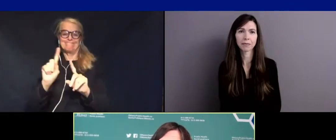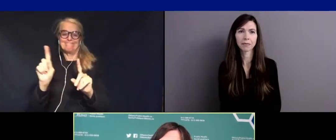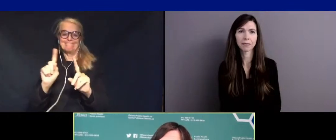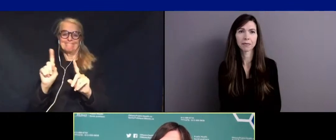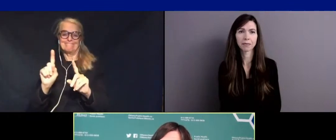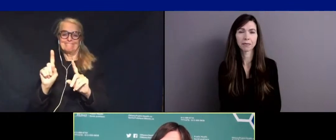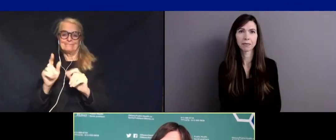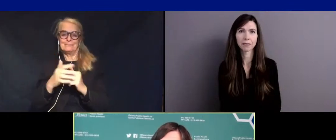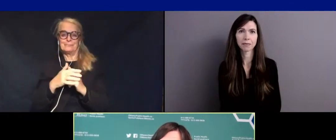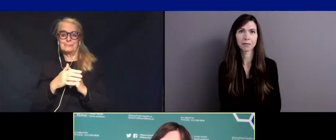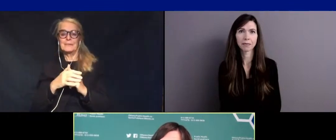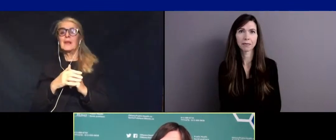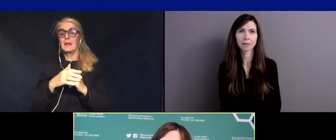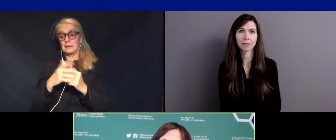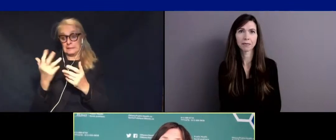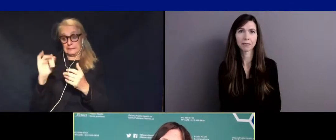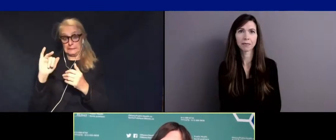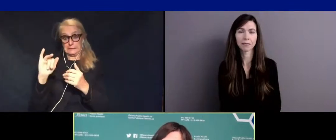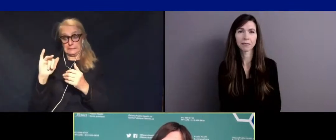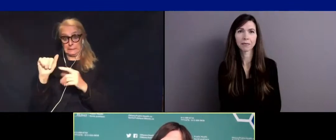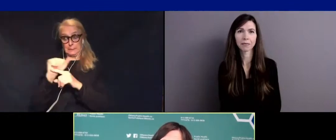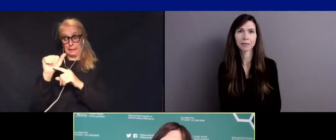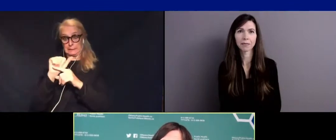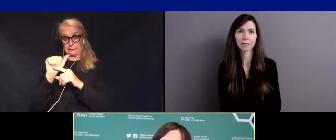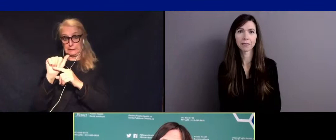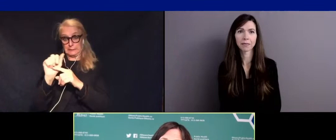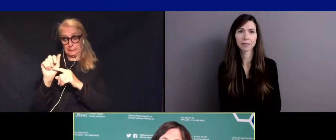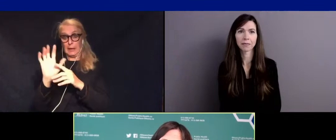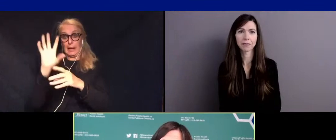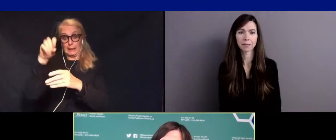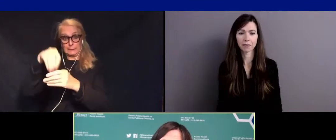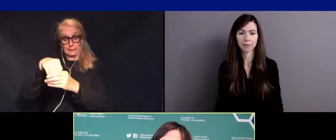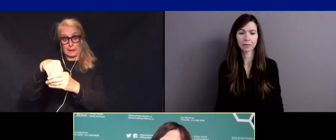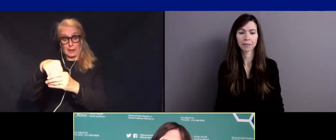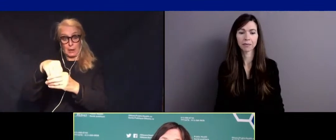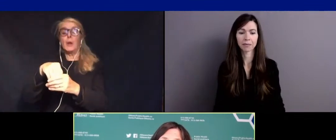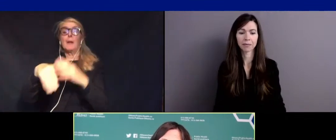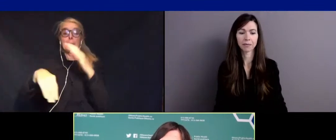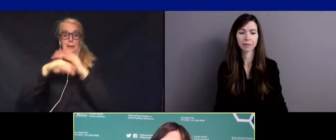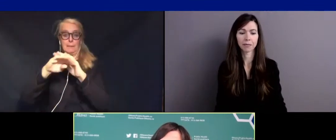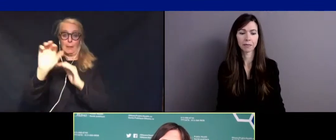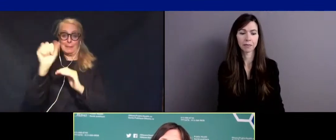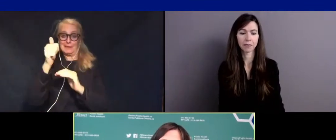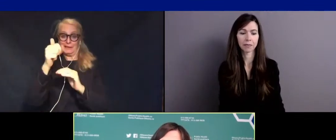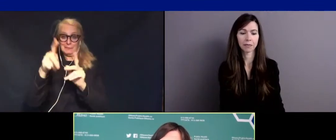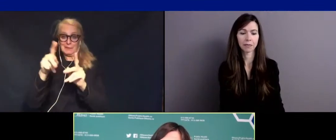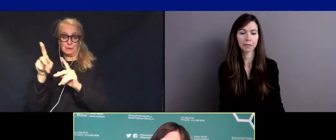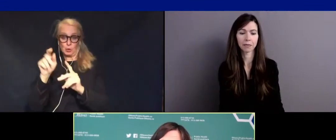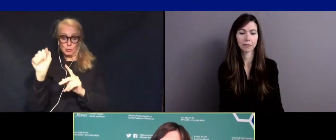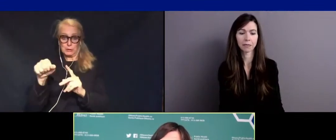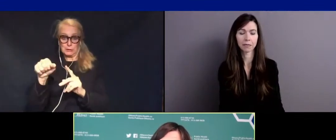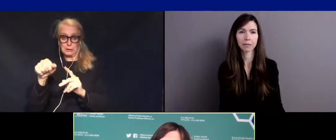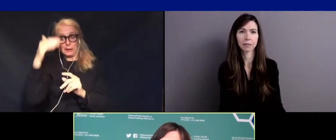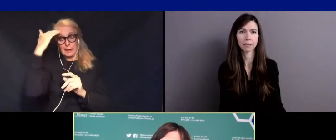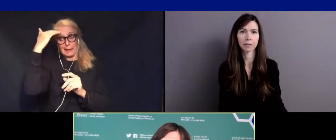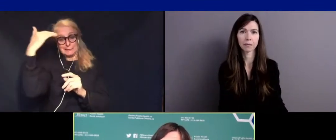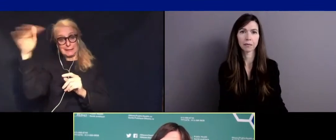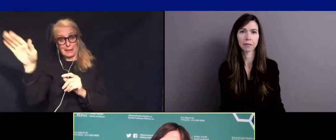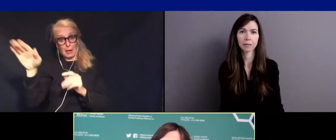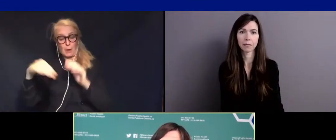il y a juste 10 participants à l'intérieur qui est permis. Et à l'extérieur, c'est 25